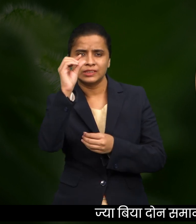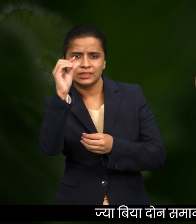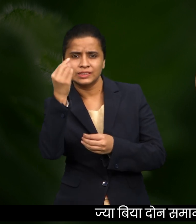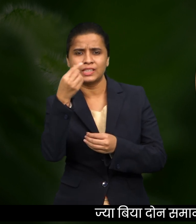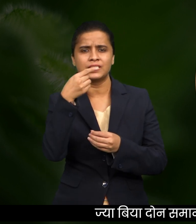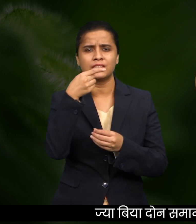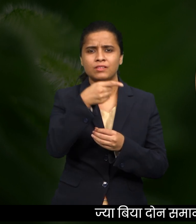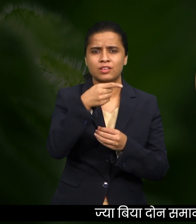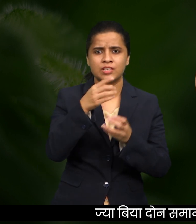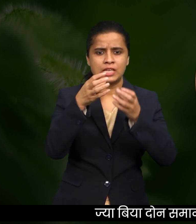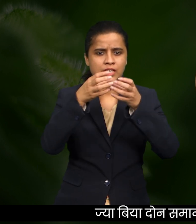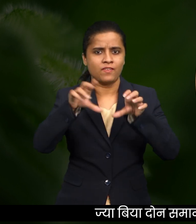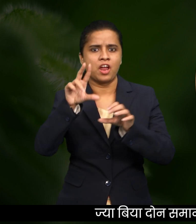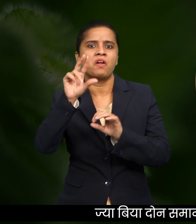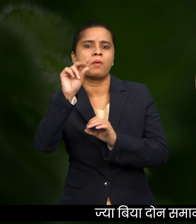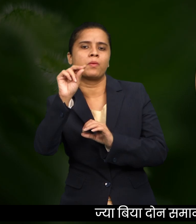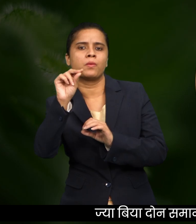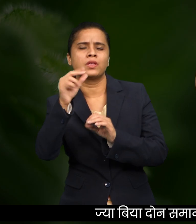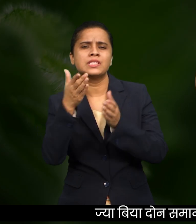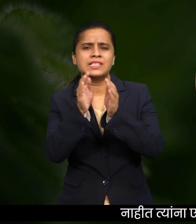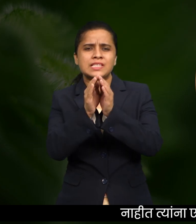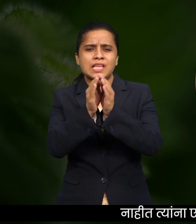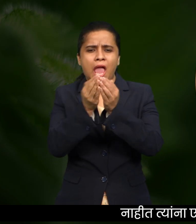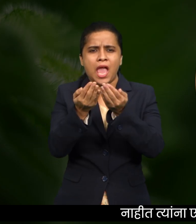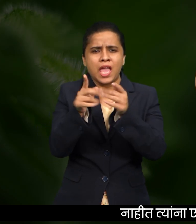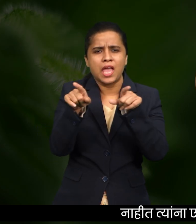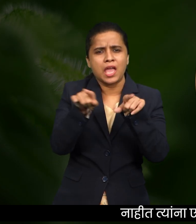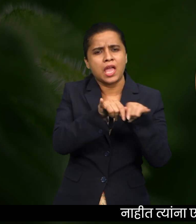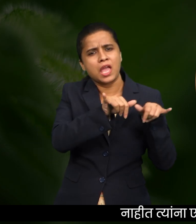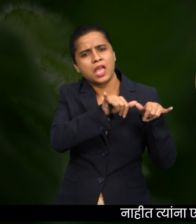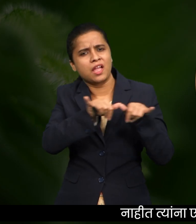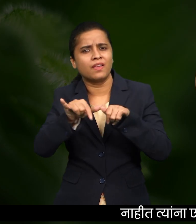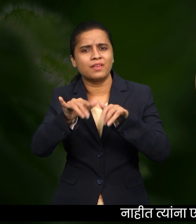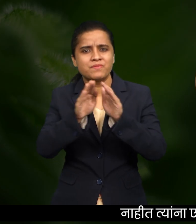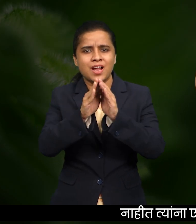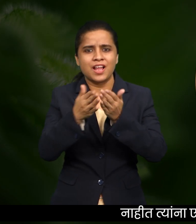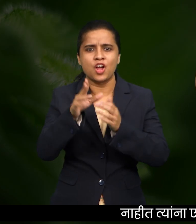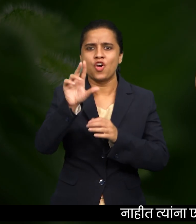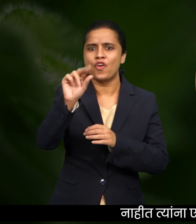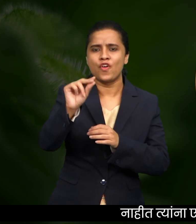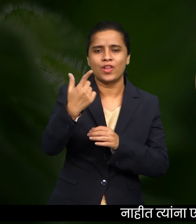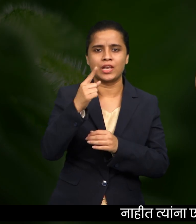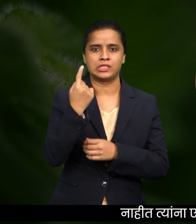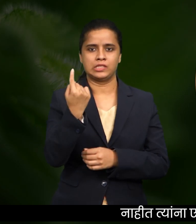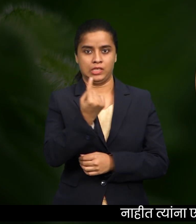ज्या बिया 2 समान भागामध्ये विभागल्या जात नाही त्यांना एकजाती बिया म्हणतात.